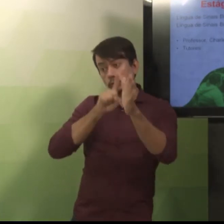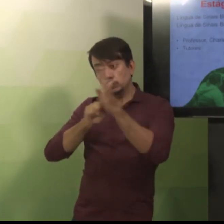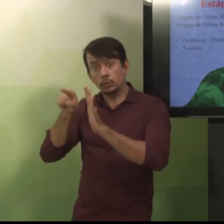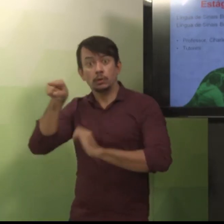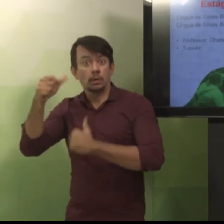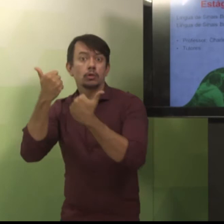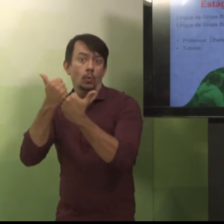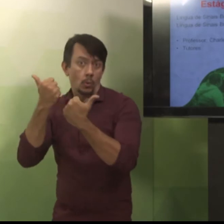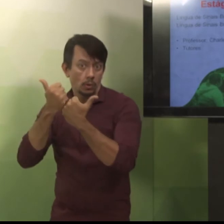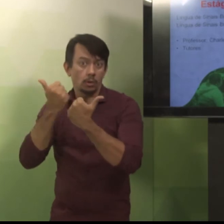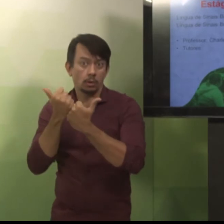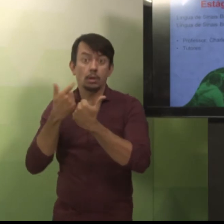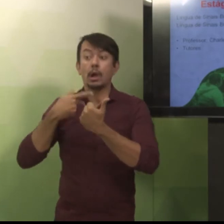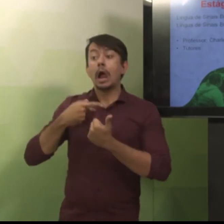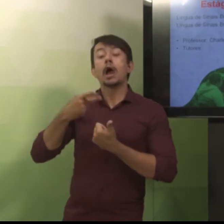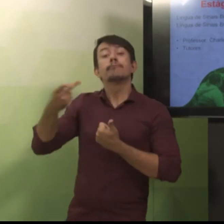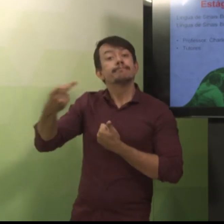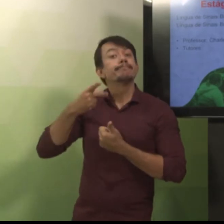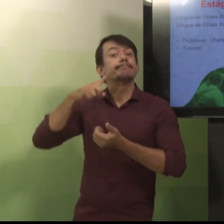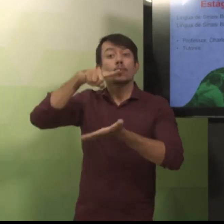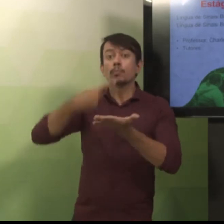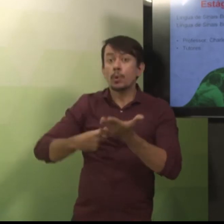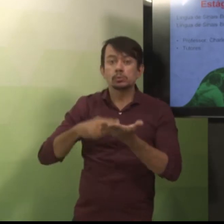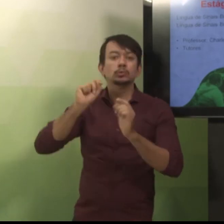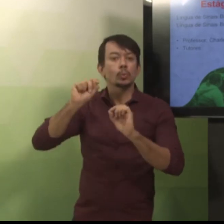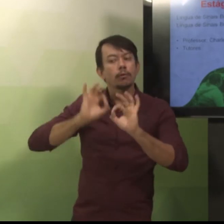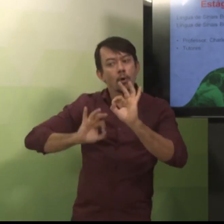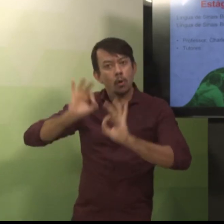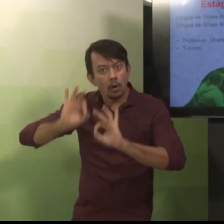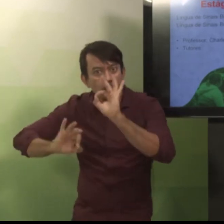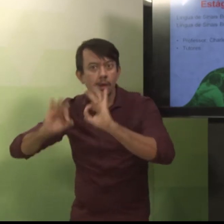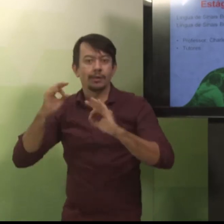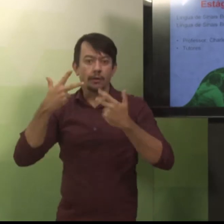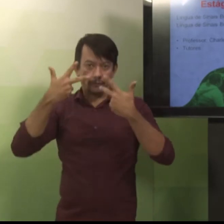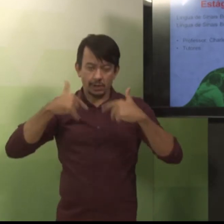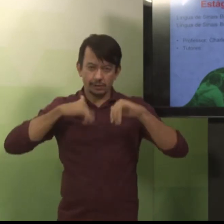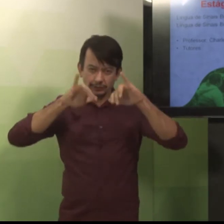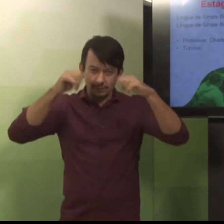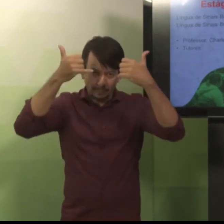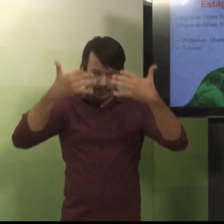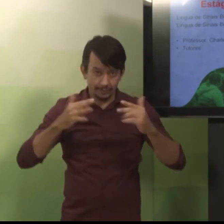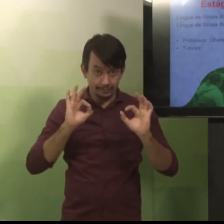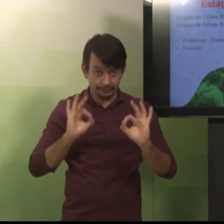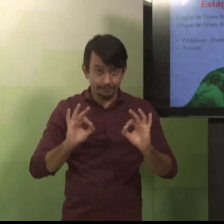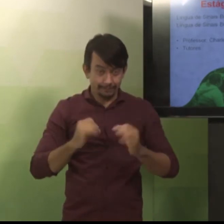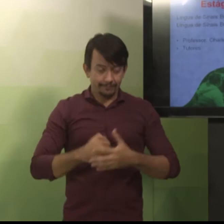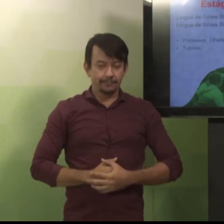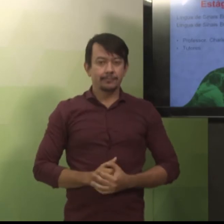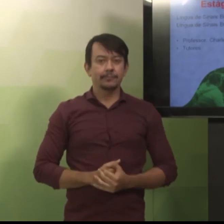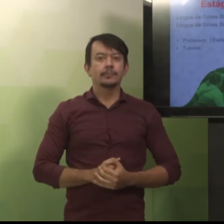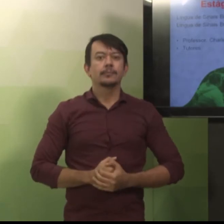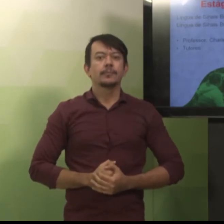me perguntar, podem perguntar aos tutores. Então, nós vamos marcar, vamos organizar essas